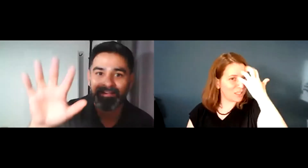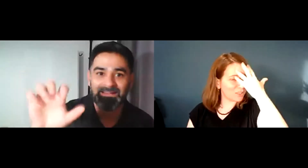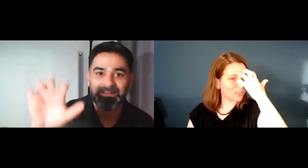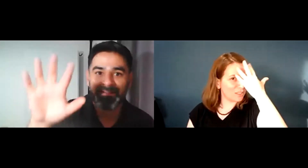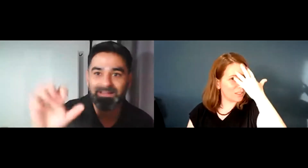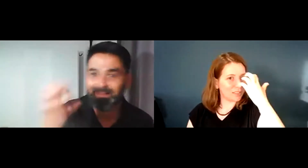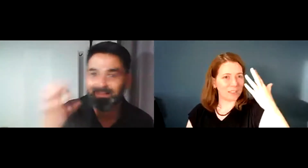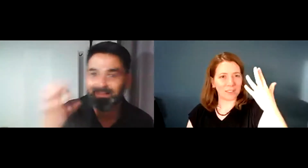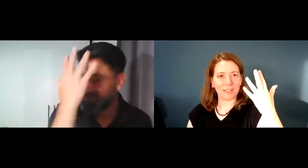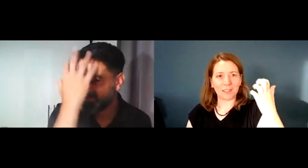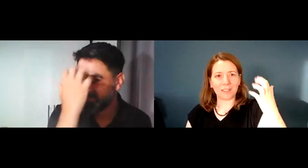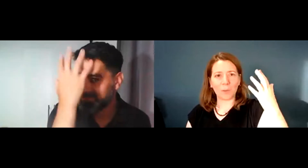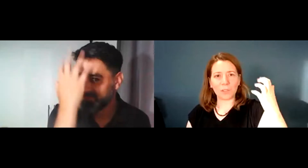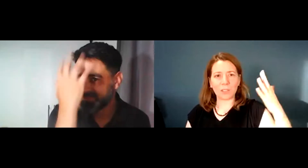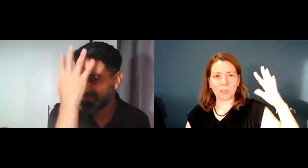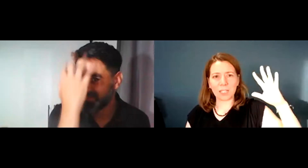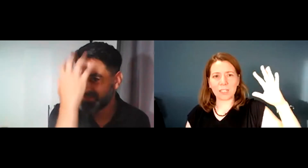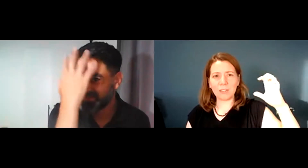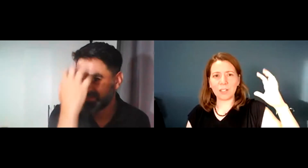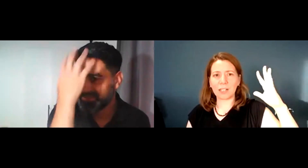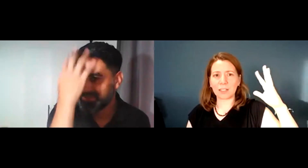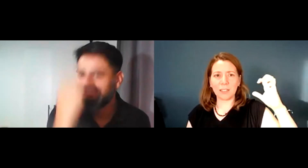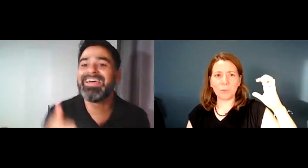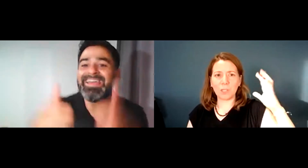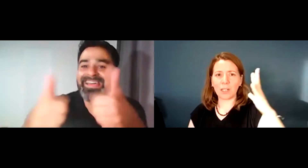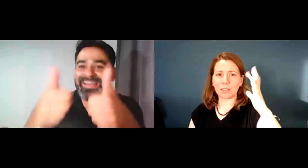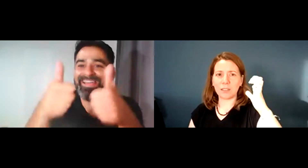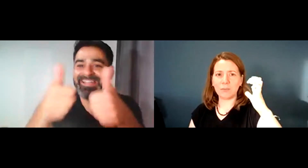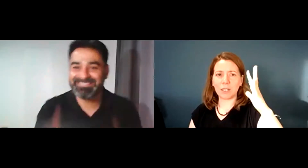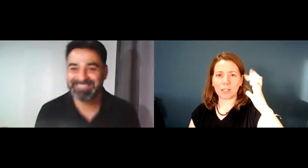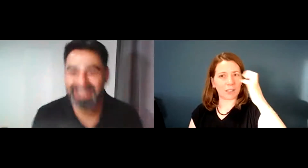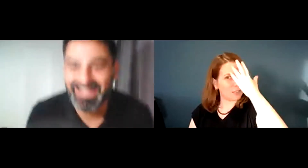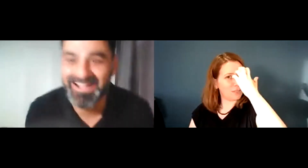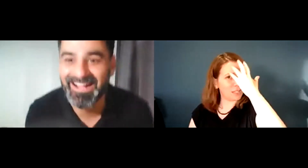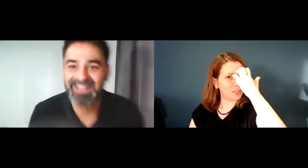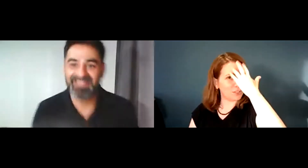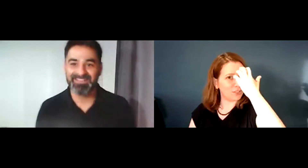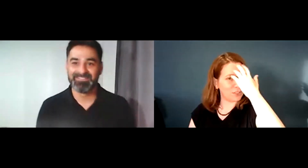Flequillo. Como si fueran cinco y garra, cinco y garra, cinco y garra. Flequillo.